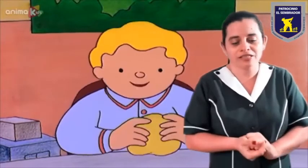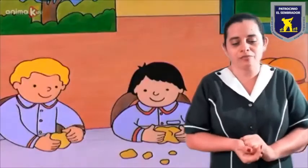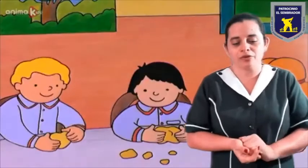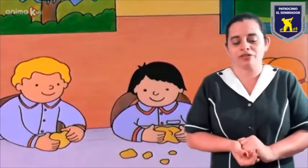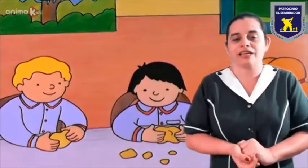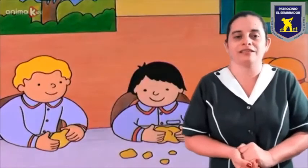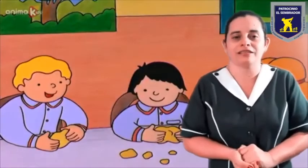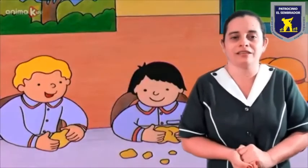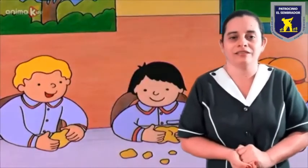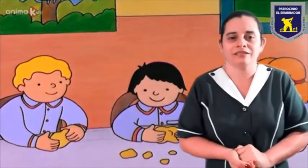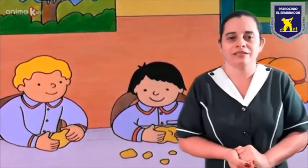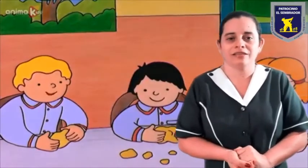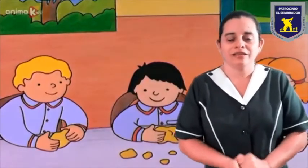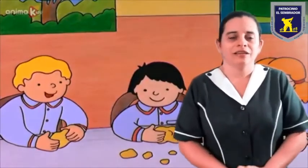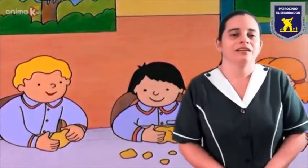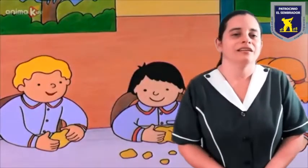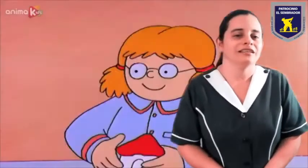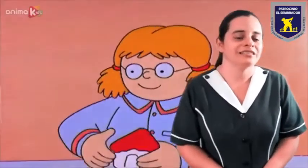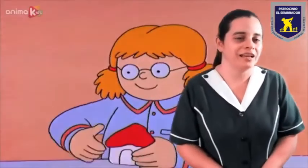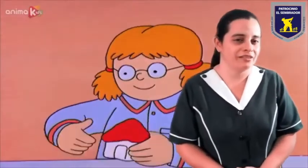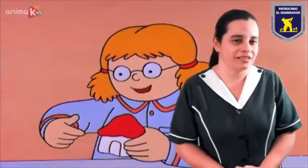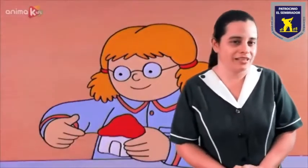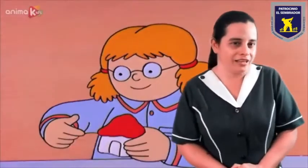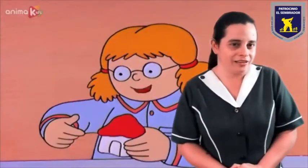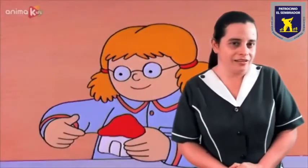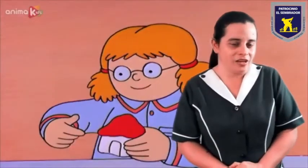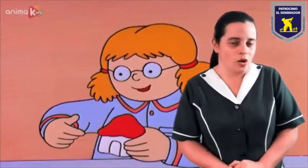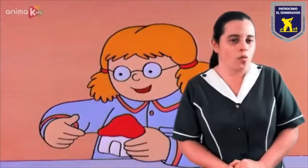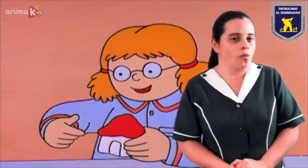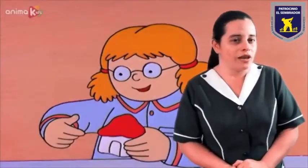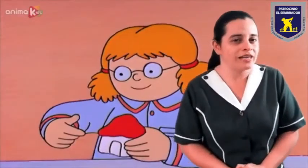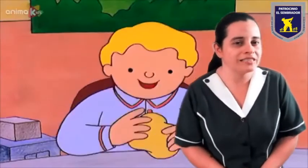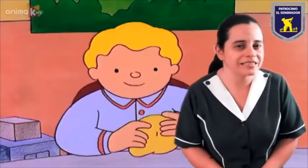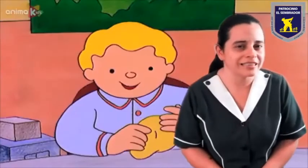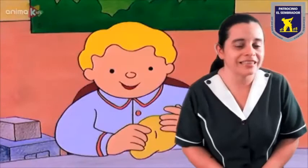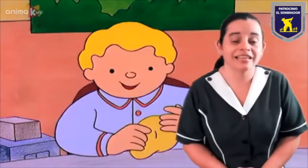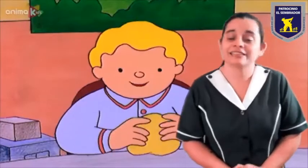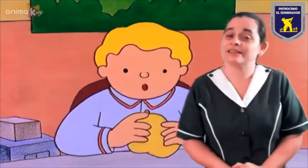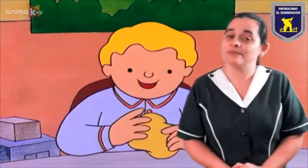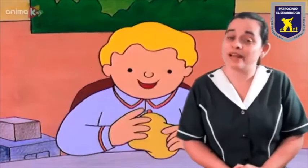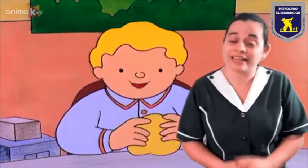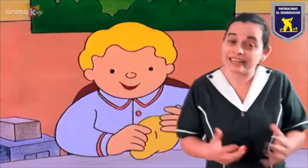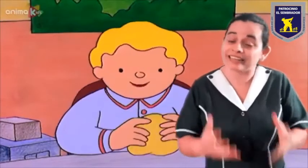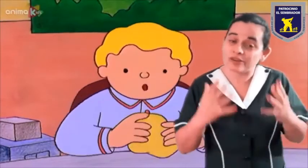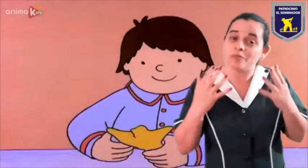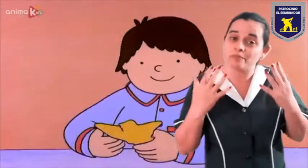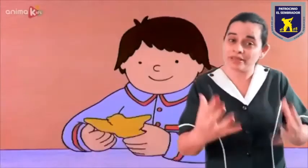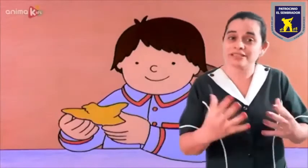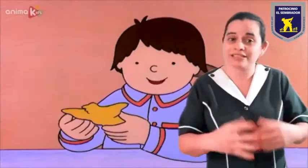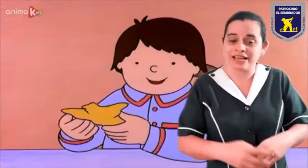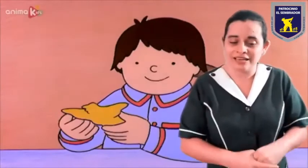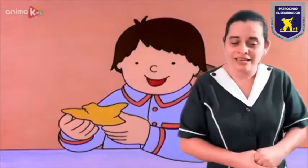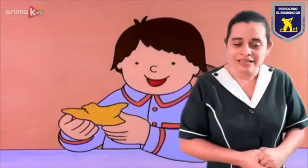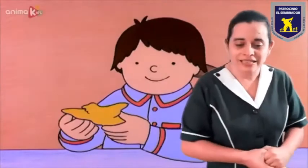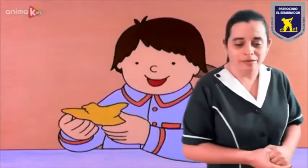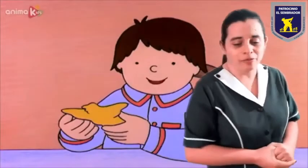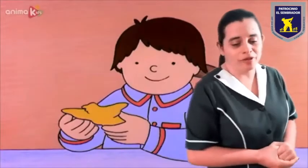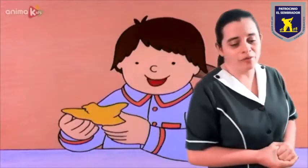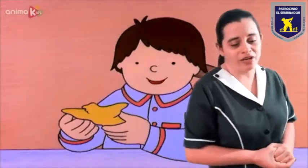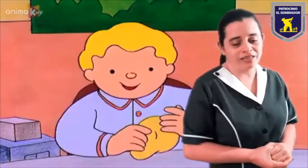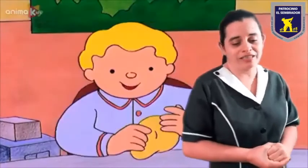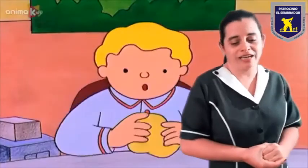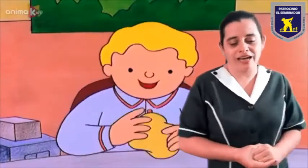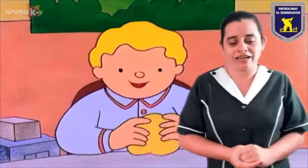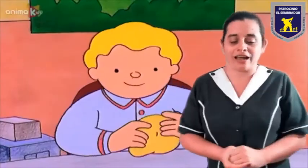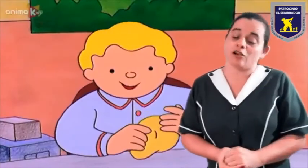también es importante. ¿Y saben qué? ¿Cuál es la gran recompensa que